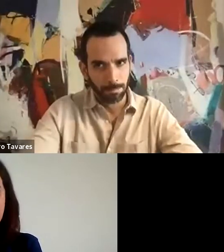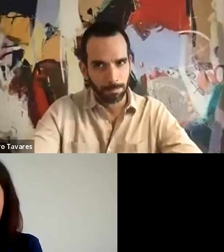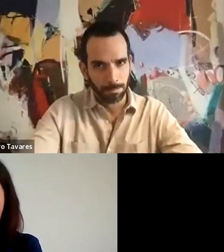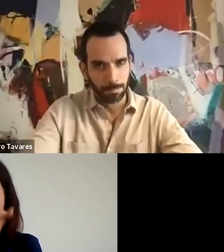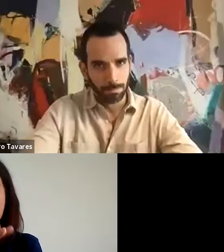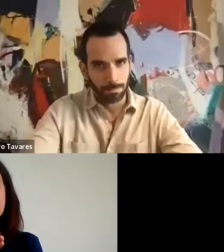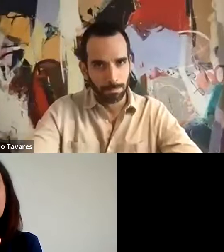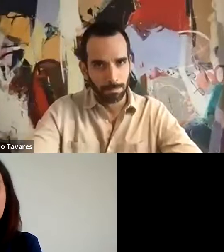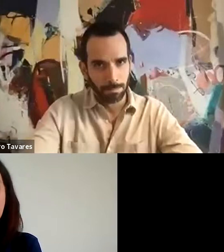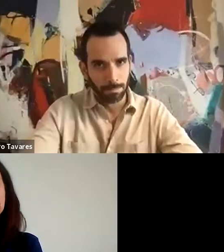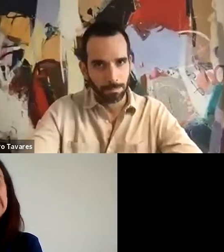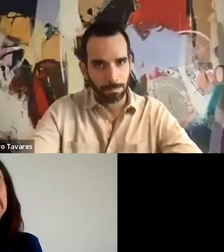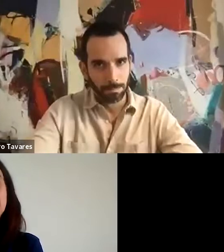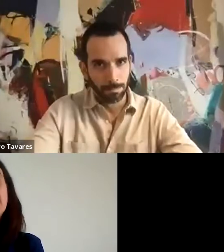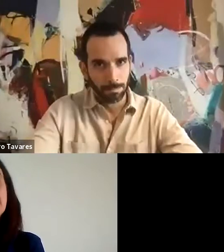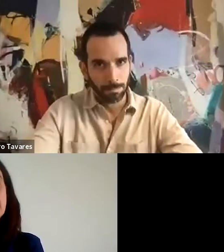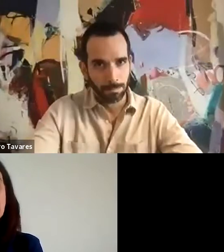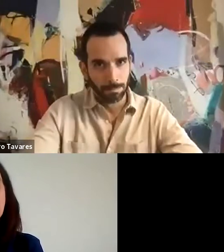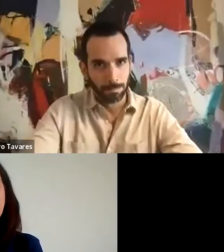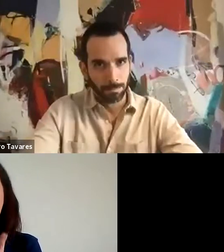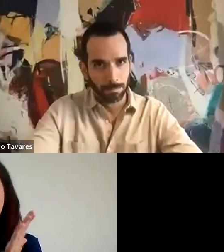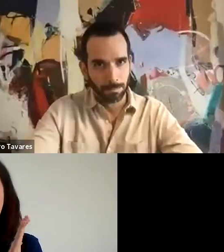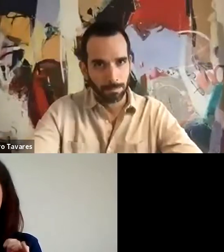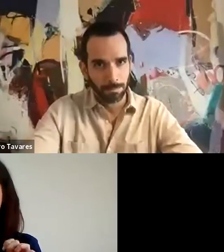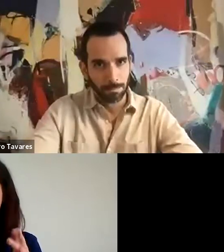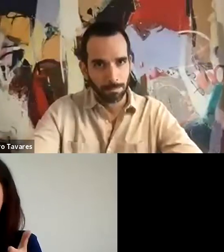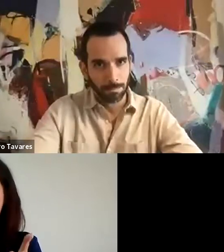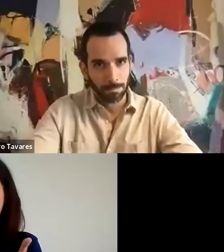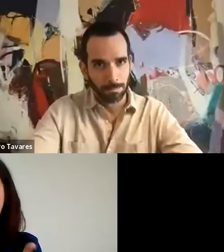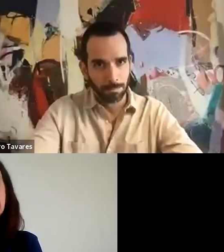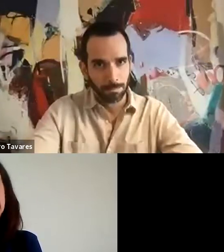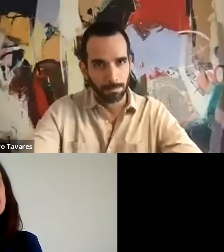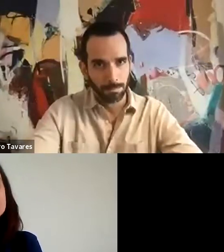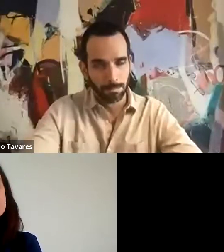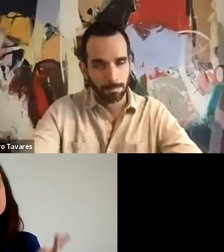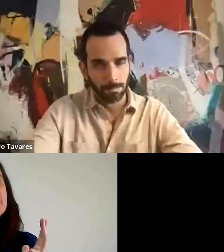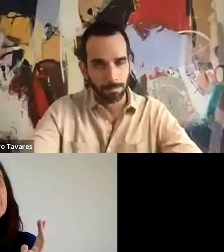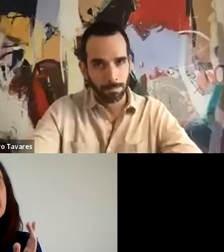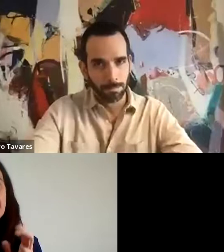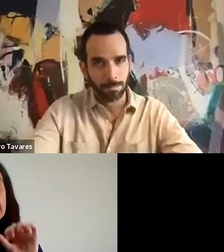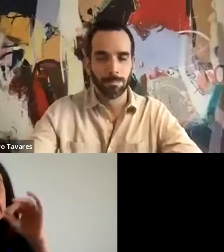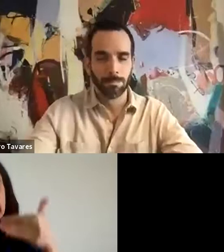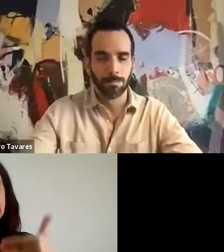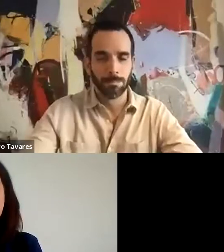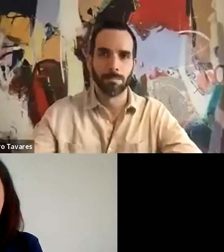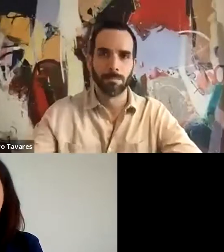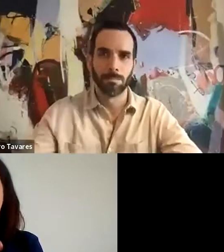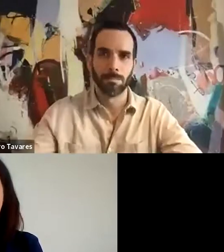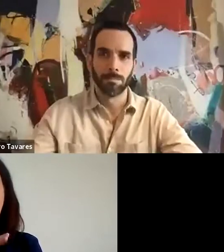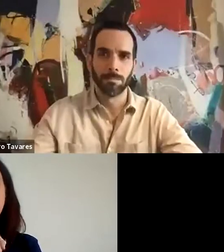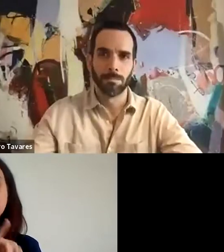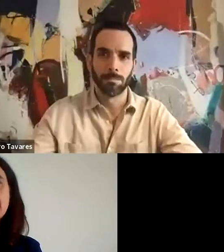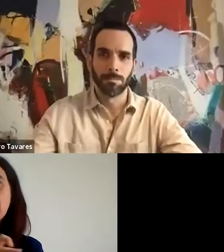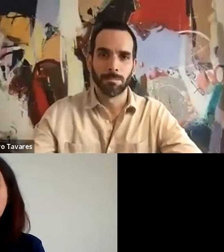ser feitas através do formulário online que se encontra disponível no site do INA, em